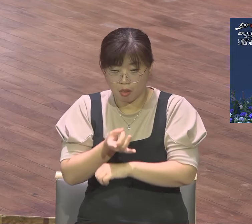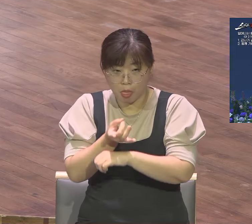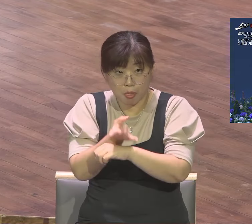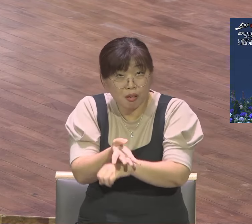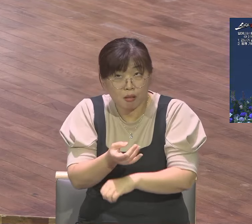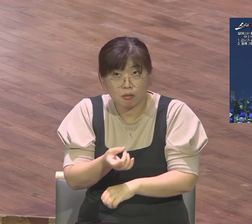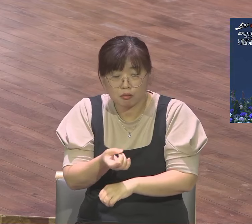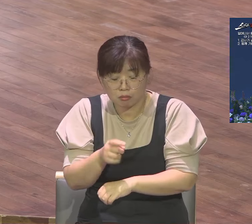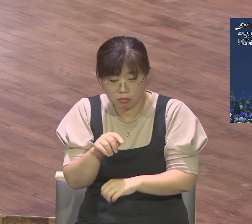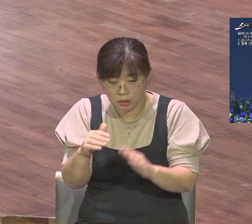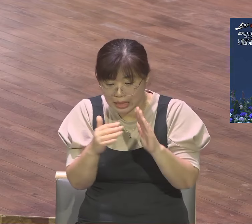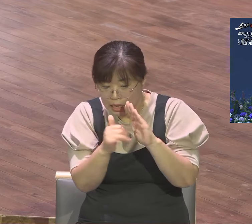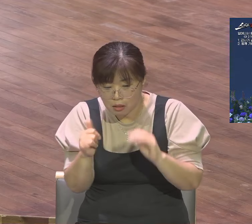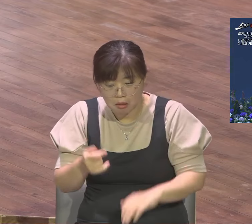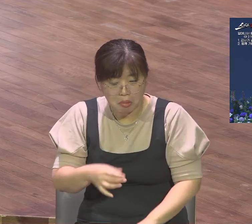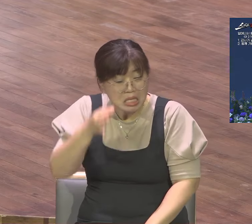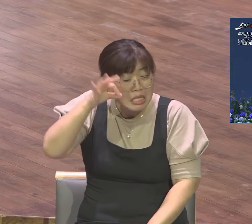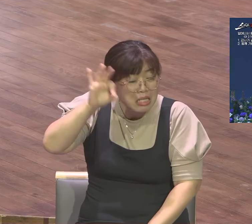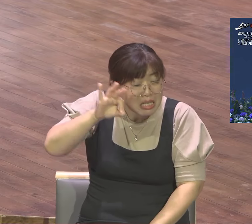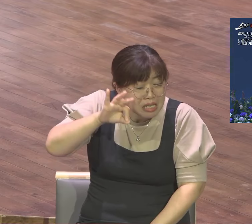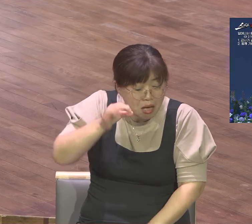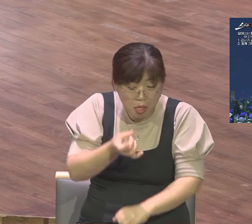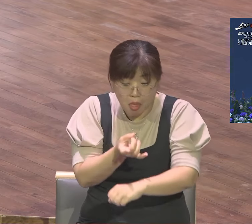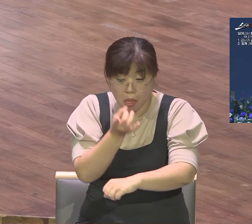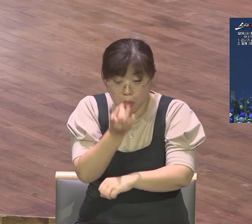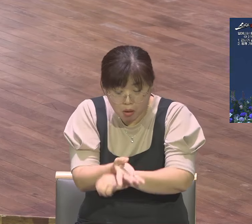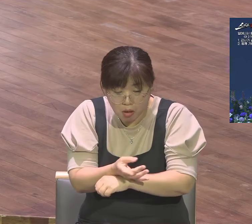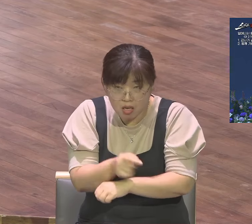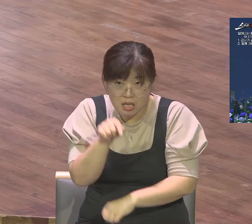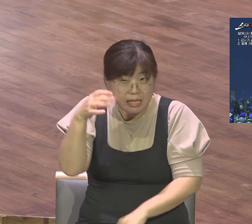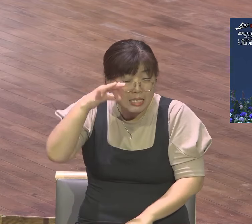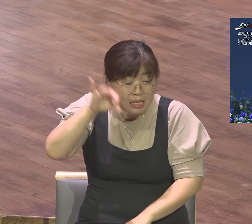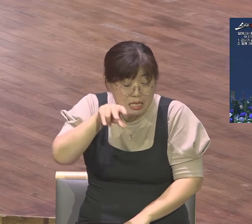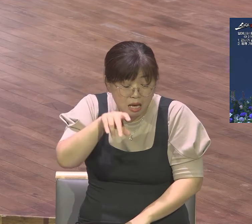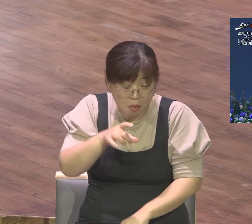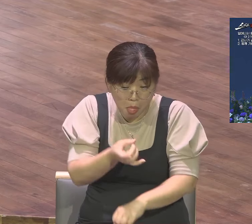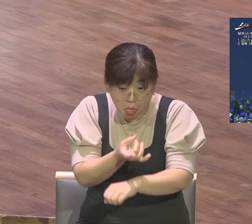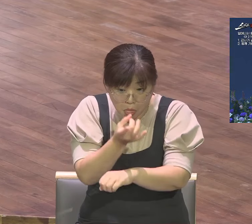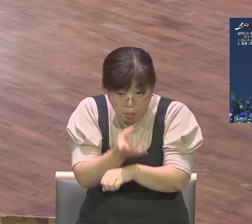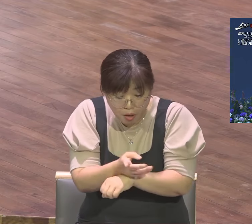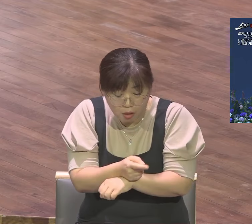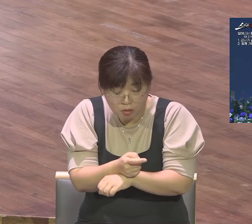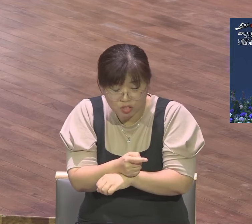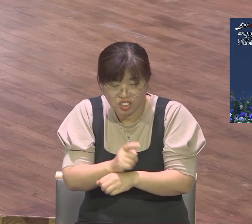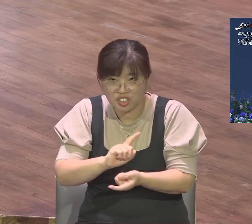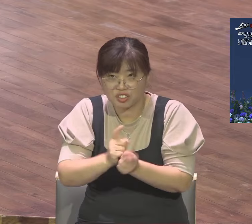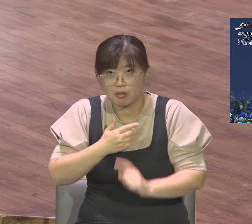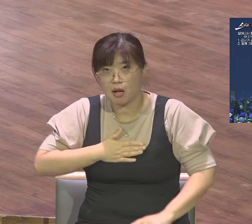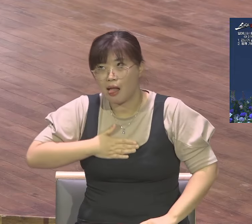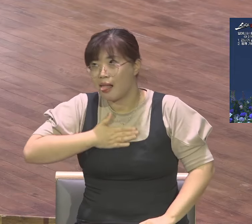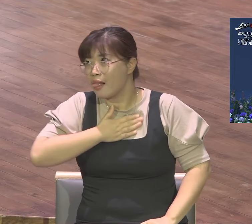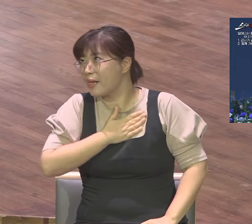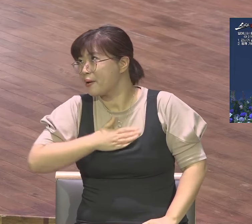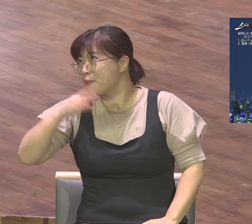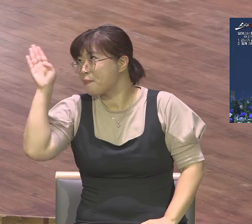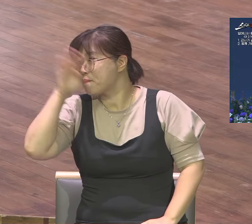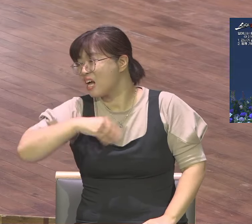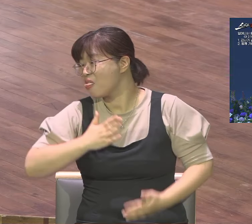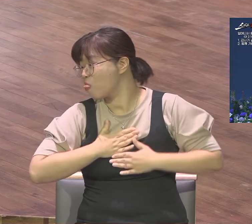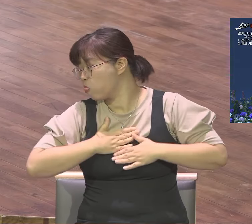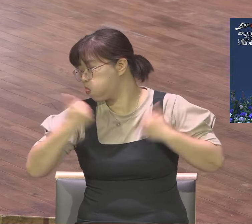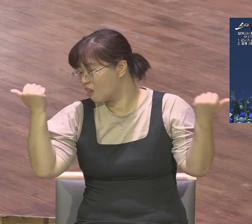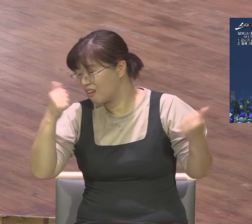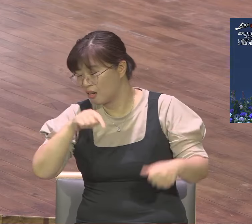돼요. 잡아야 돼. 가까이 있어요. 지금 계속해서 우리 다락방 운동하는